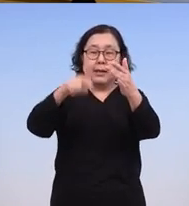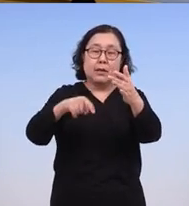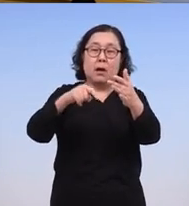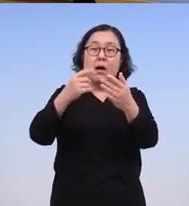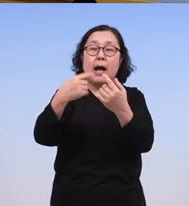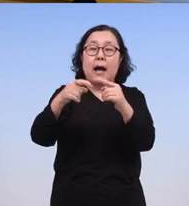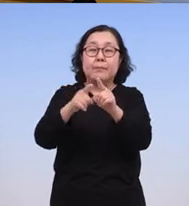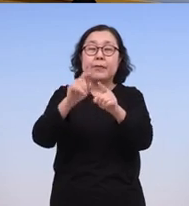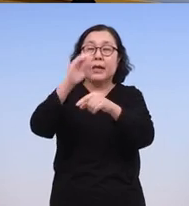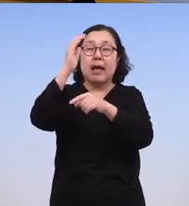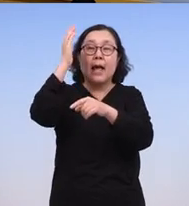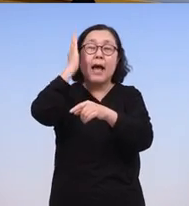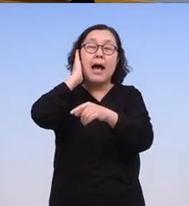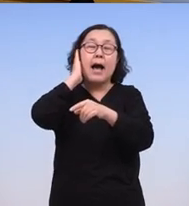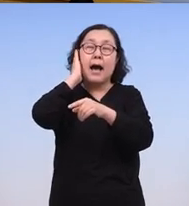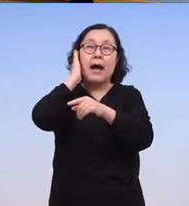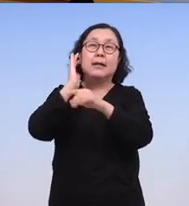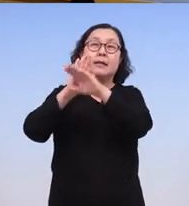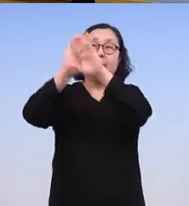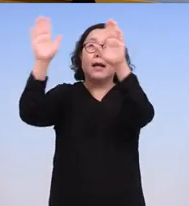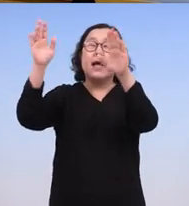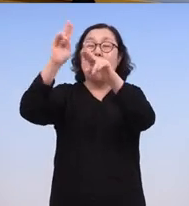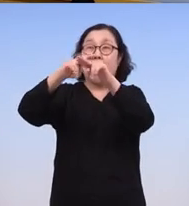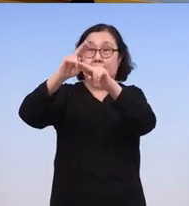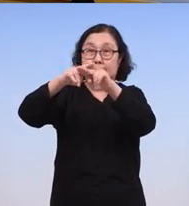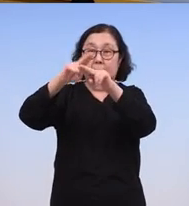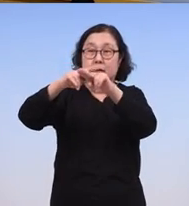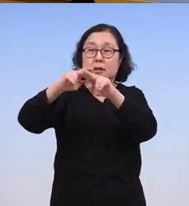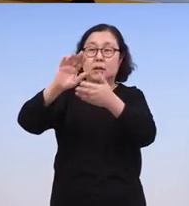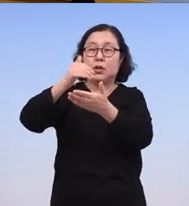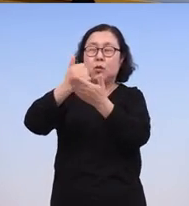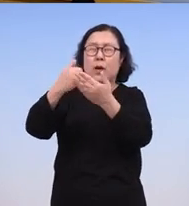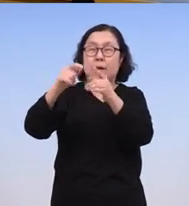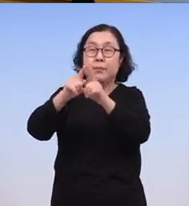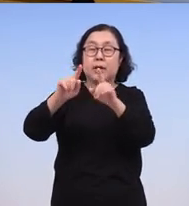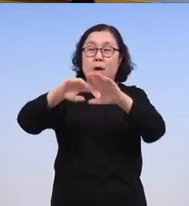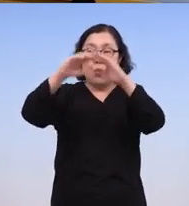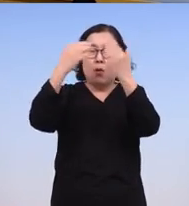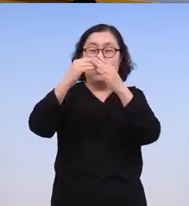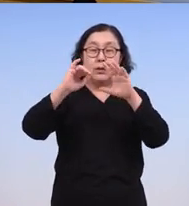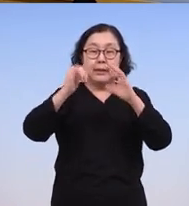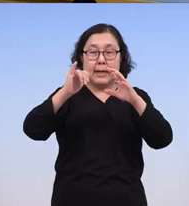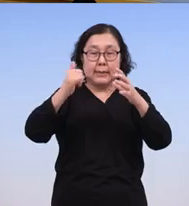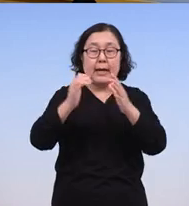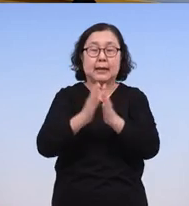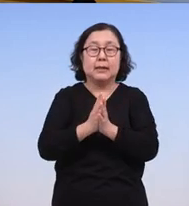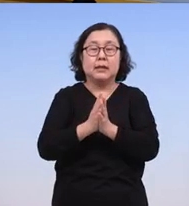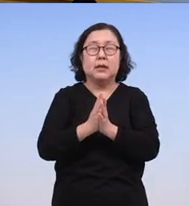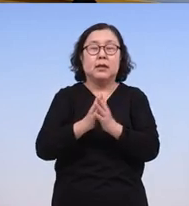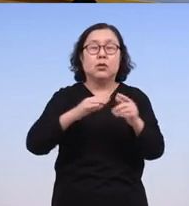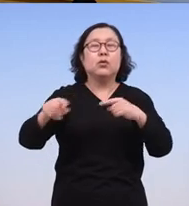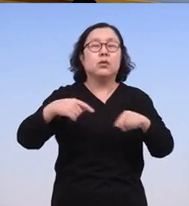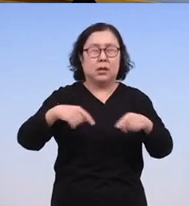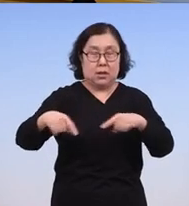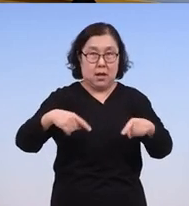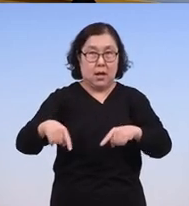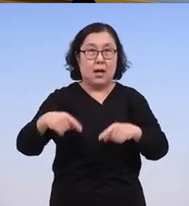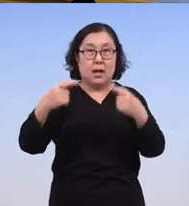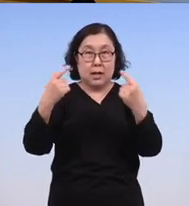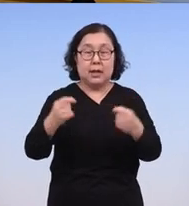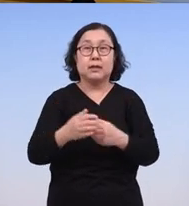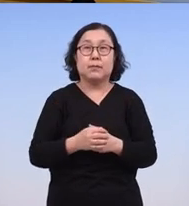하늘에 앉힌다. 이 뭘 의미합니까? 그리스도와 함께 온 세상을 통치한다는 의미인데요, 사도 바울의 이 시제가 진짜